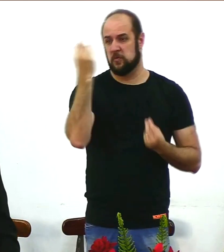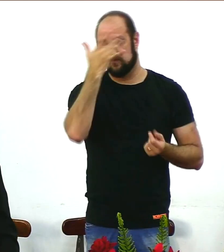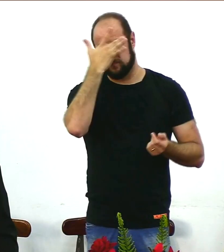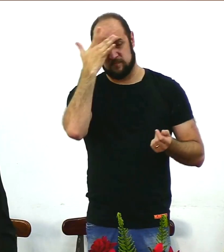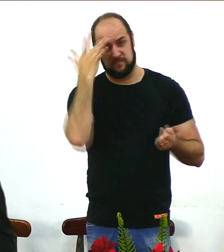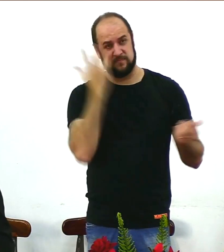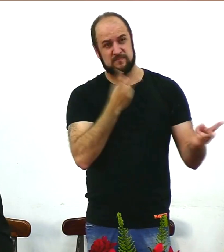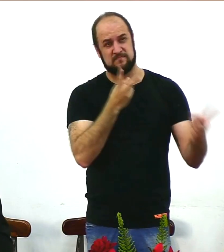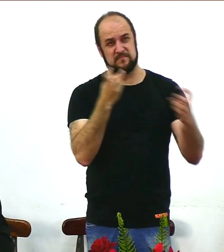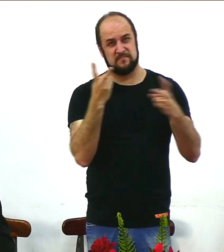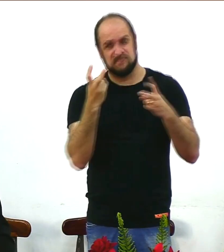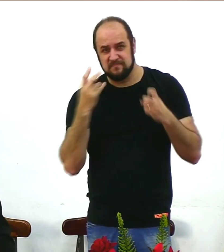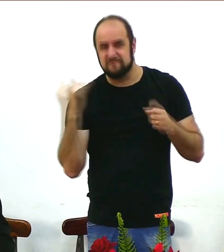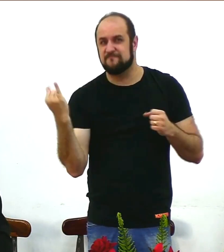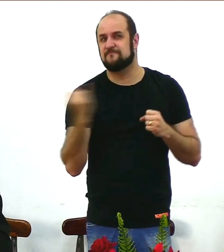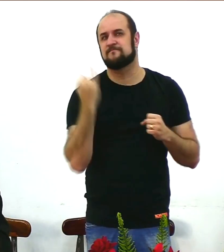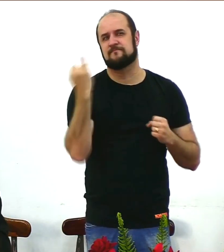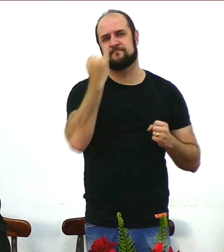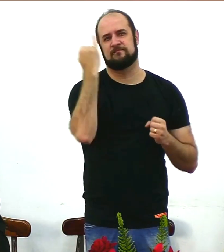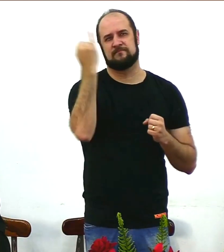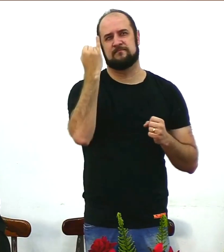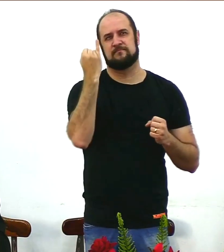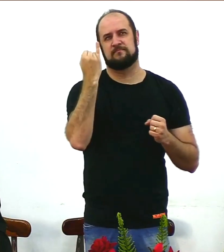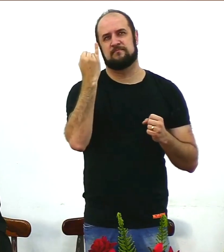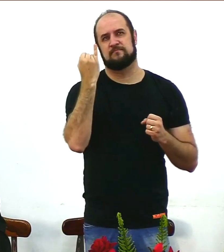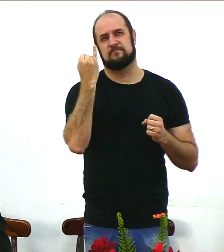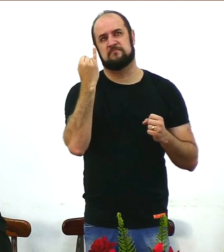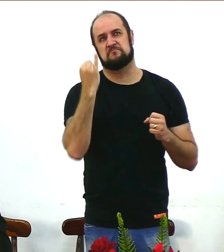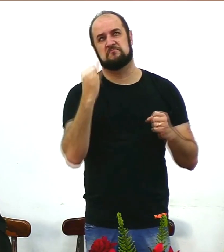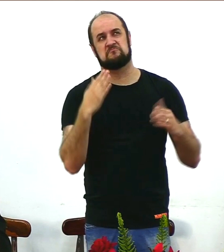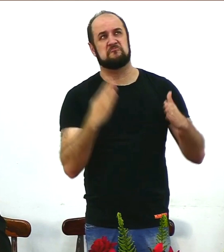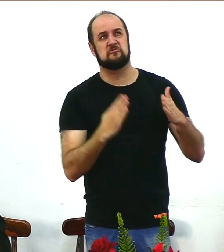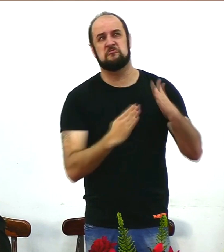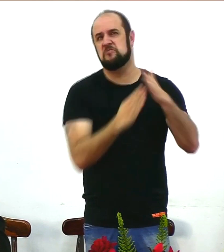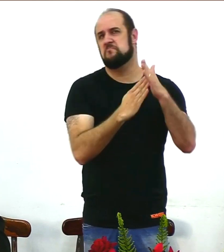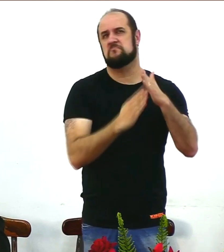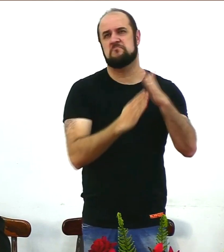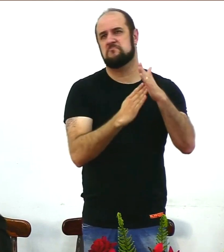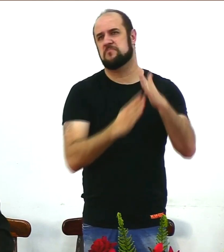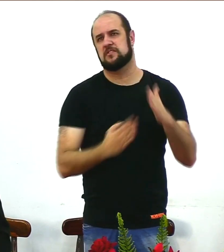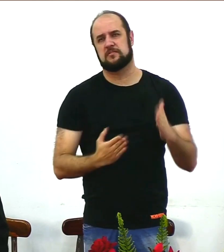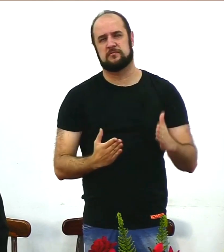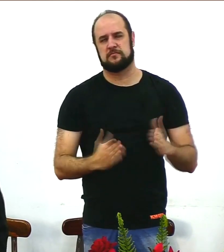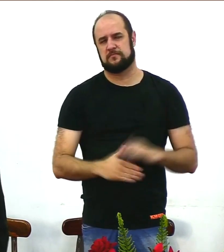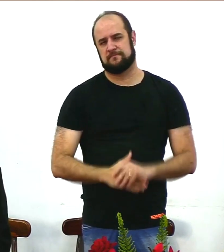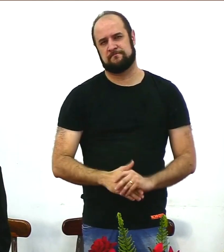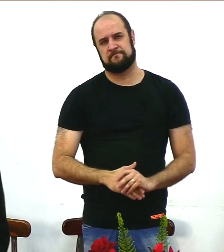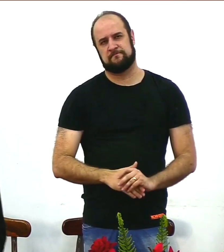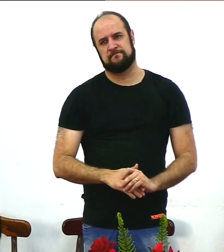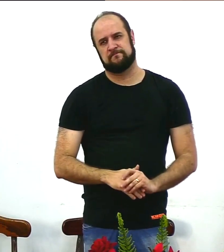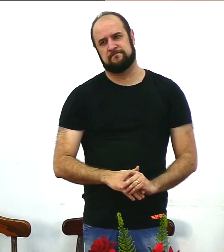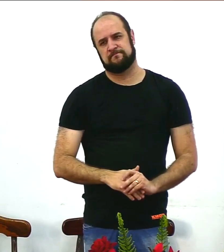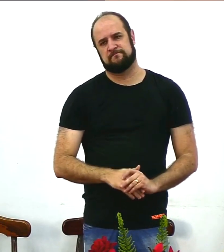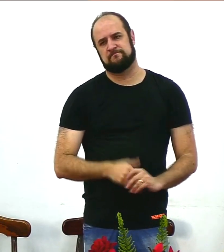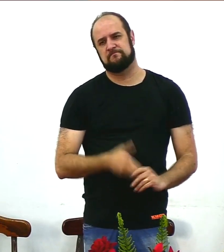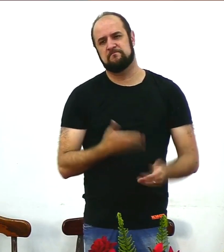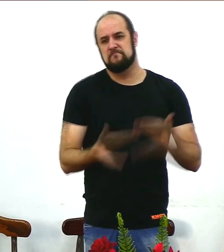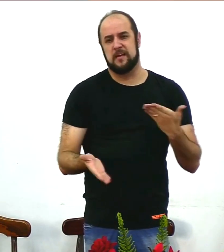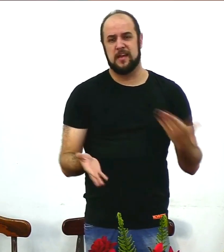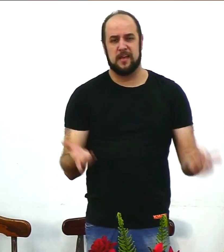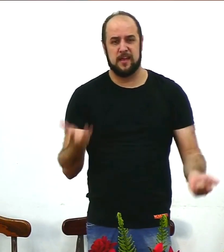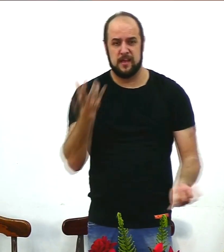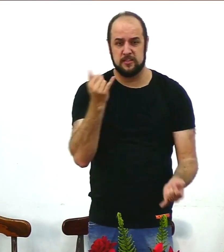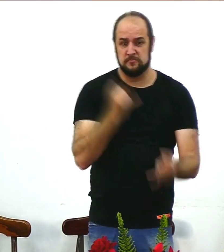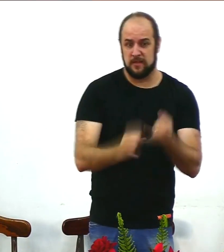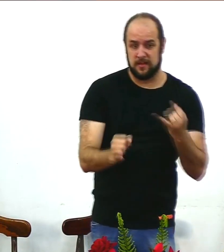Deus, depois para a nossa vida. E o culto ao Senhor com os irmãos, a fidelidade